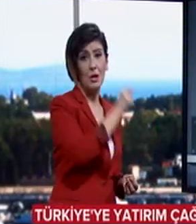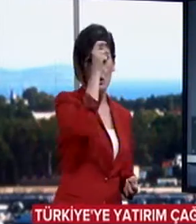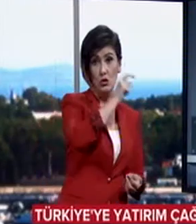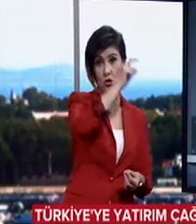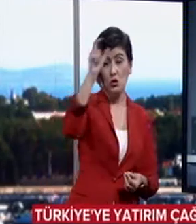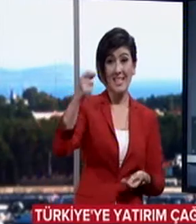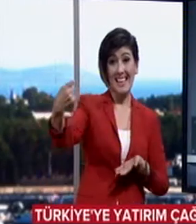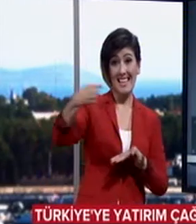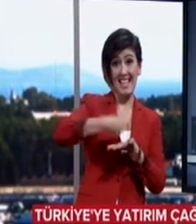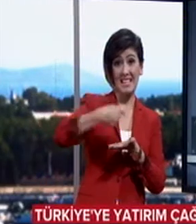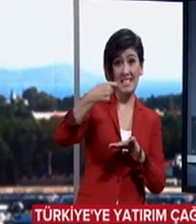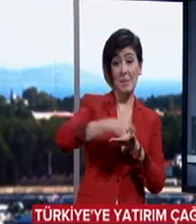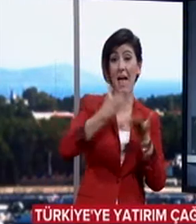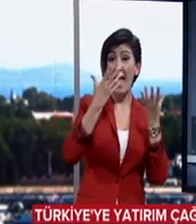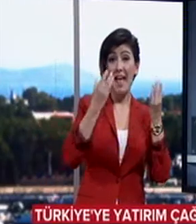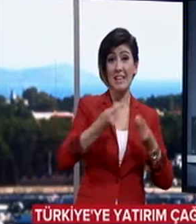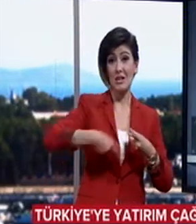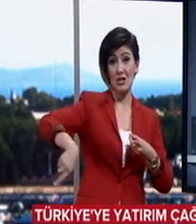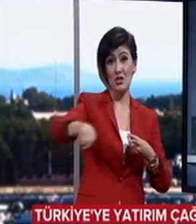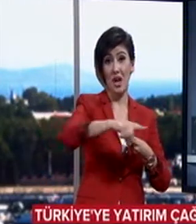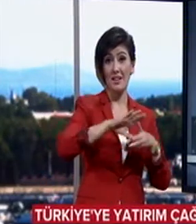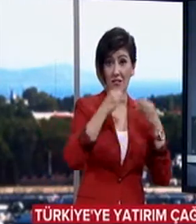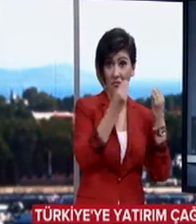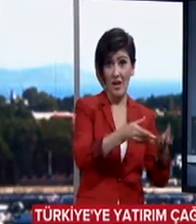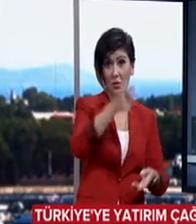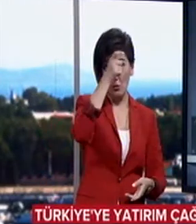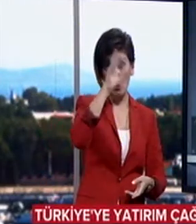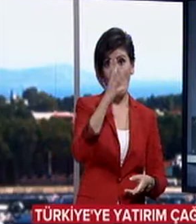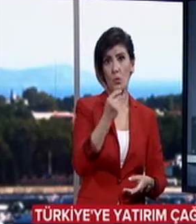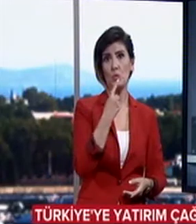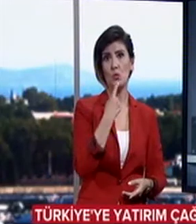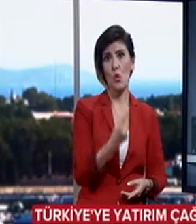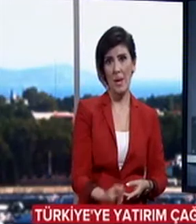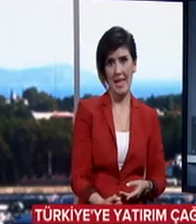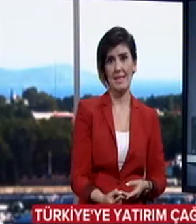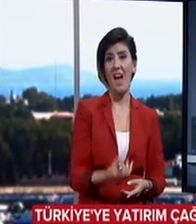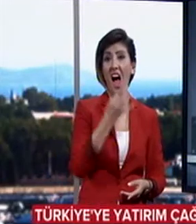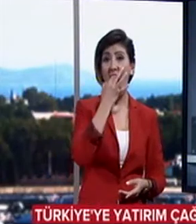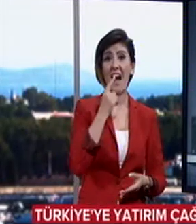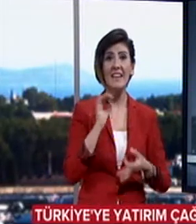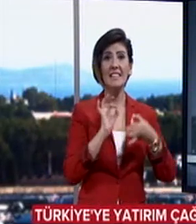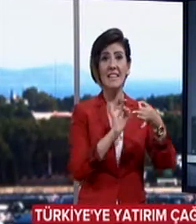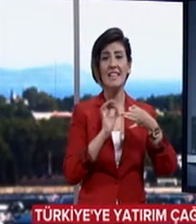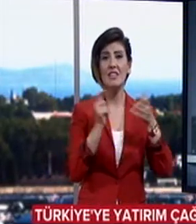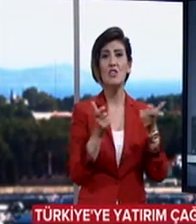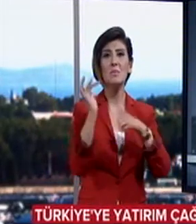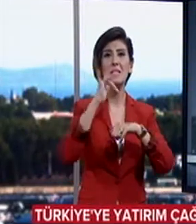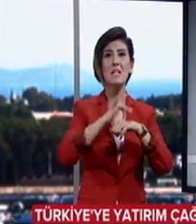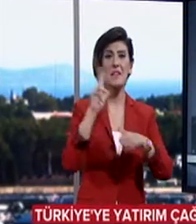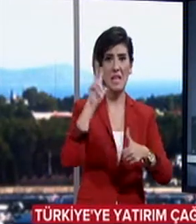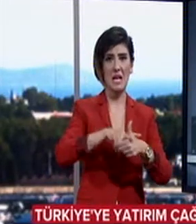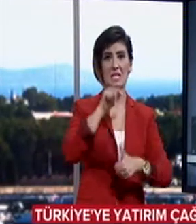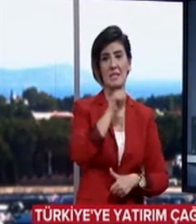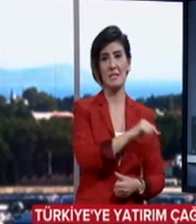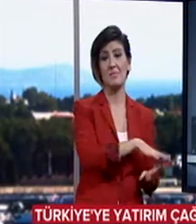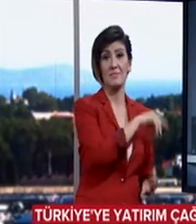Yıldırım, Türkiye'nin yatırımcıya en iyi şartları sunan ülkelerden biri olduğunu söyledi. Binali Yıldırım, Ankara'da iletişim